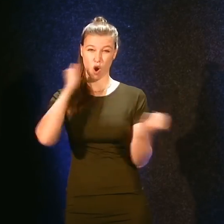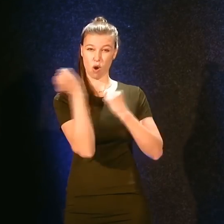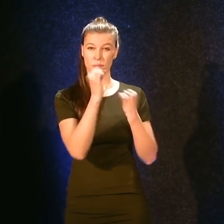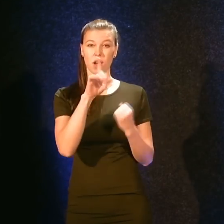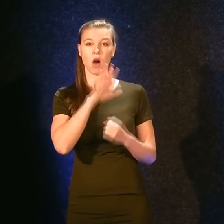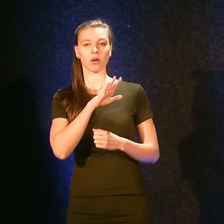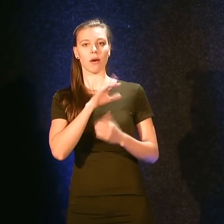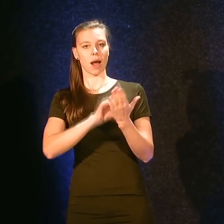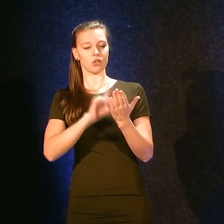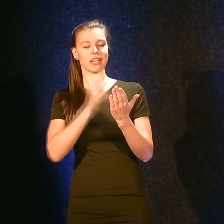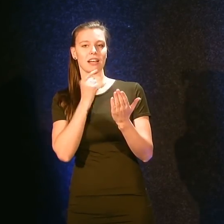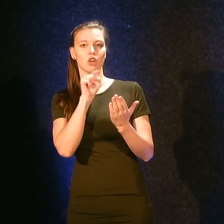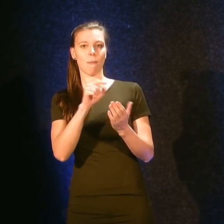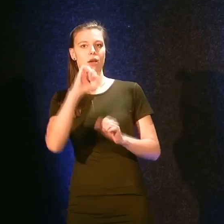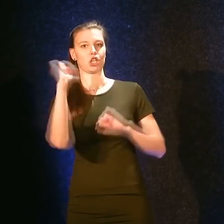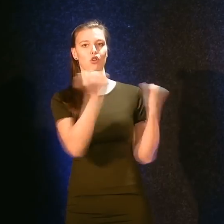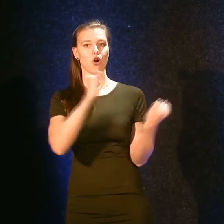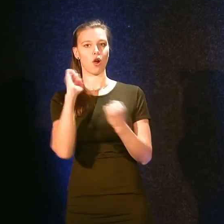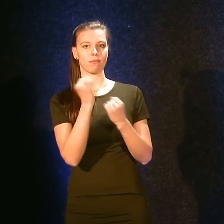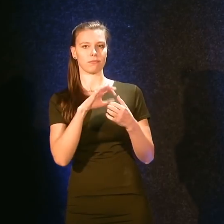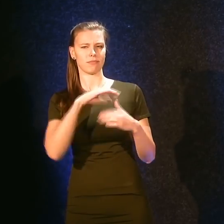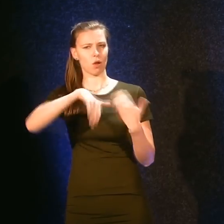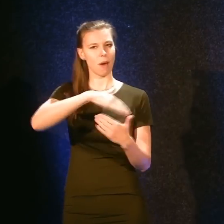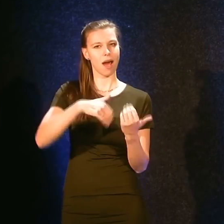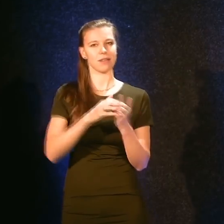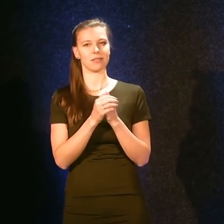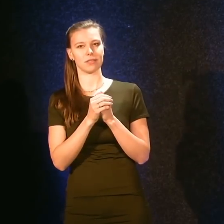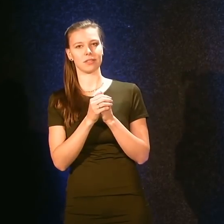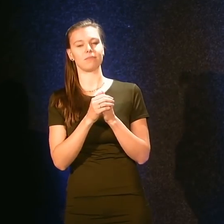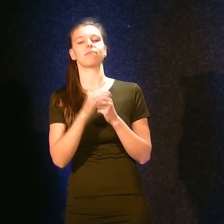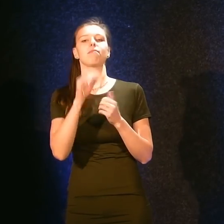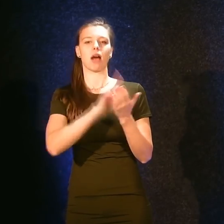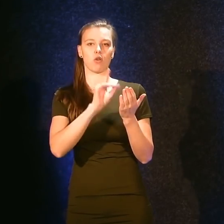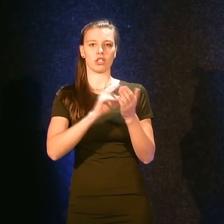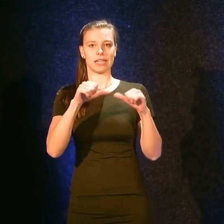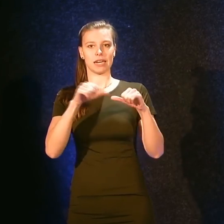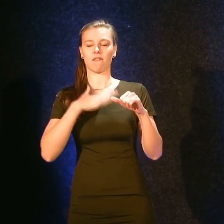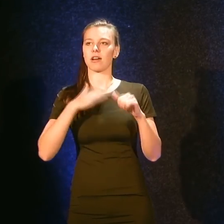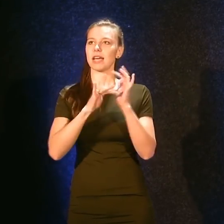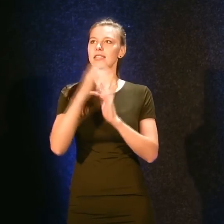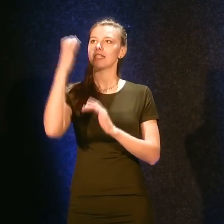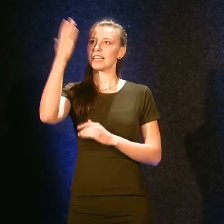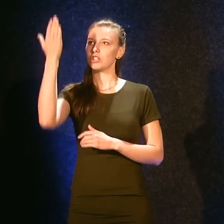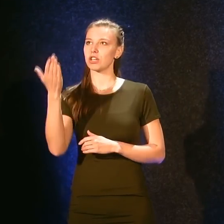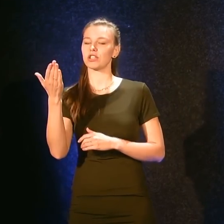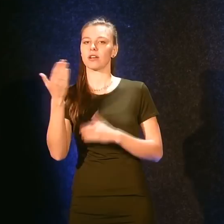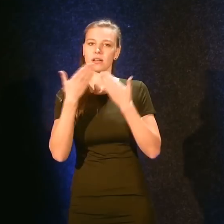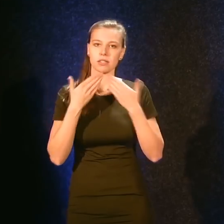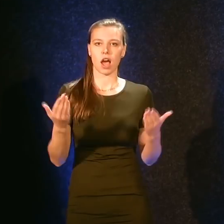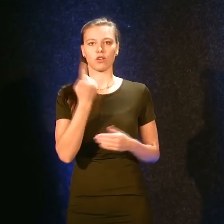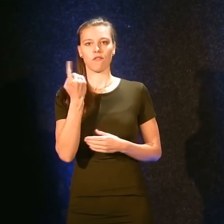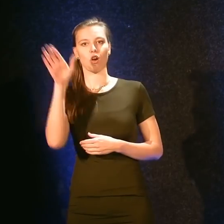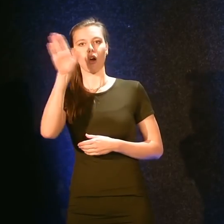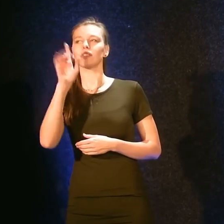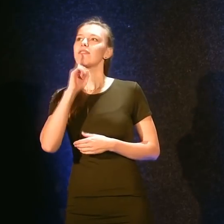Paulus daarop reageert. Paulus, een dienaar van Jezus Christus, een getuige van God die heel veel gesproken heeft over wie God